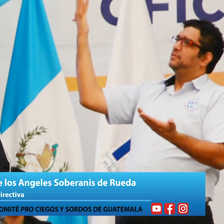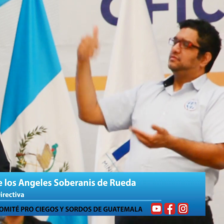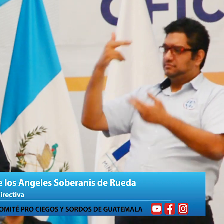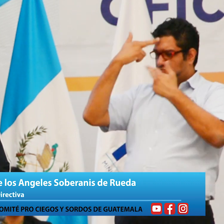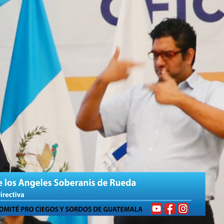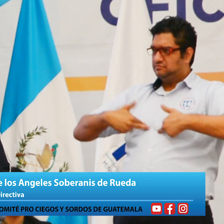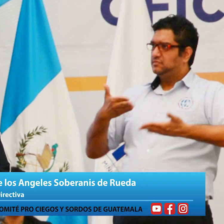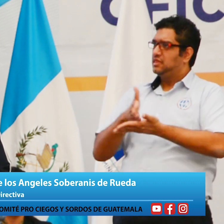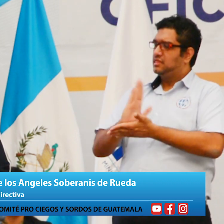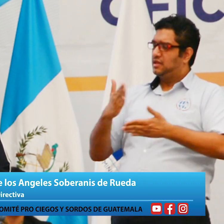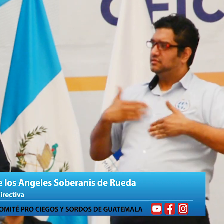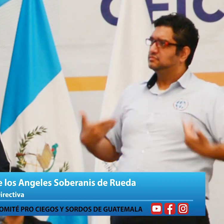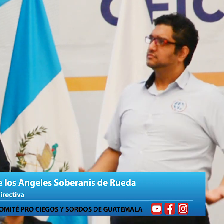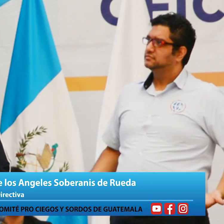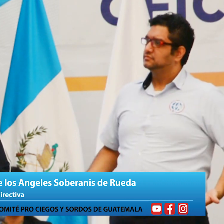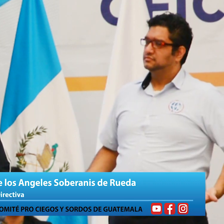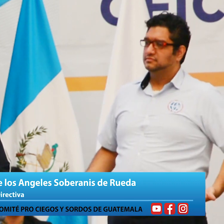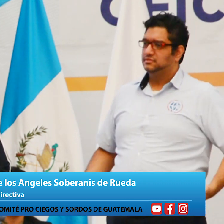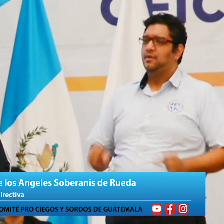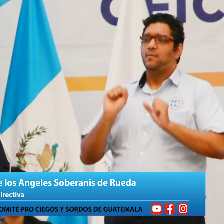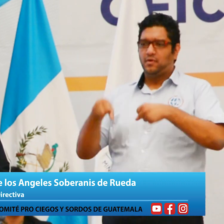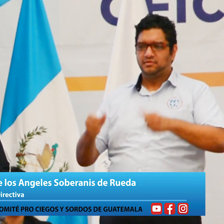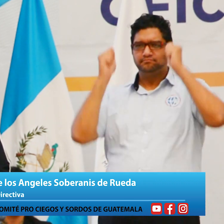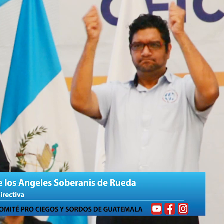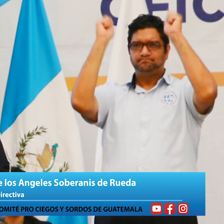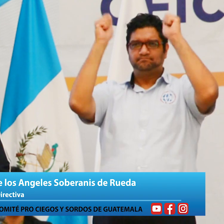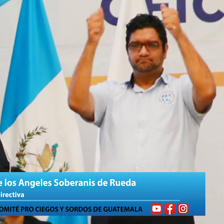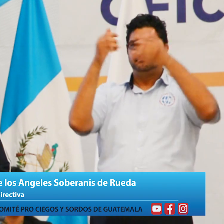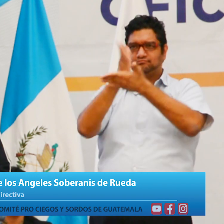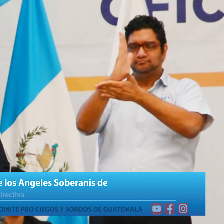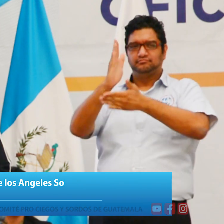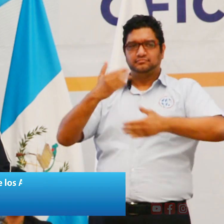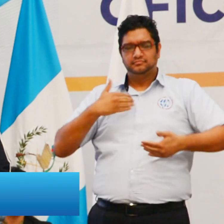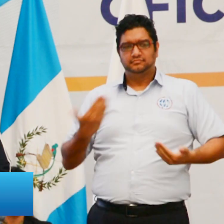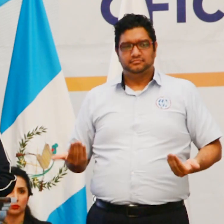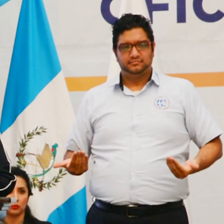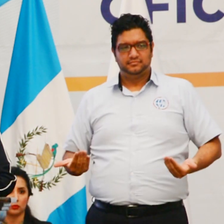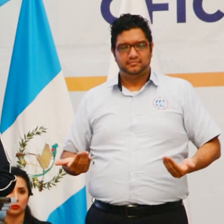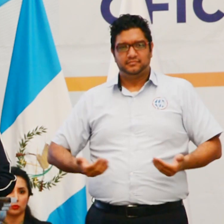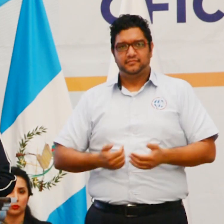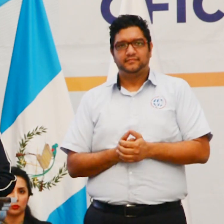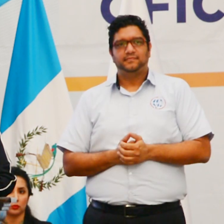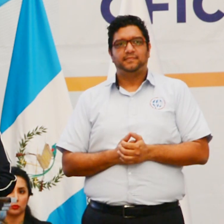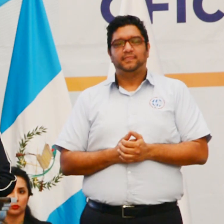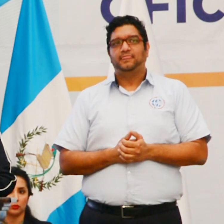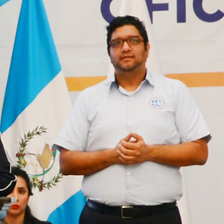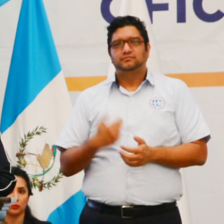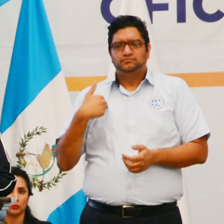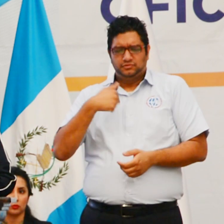fotografías, sino que tomemos acciones concretas que nos permitan realizar todo lo que merecemos tener